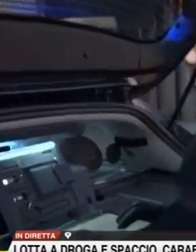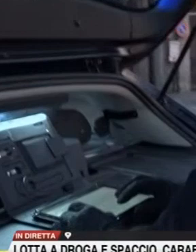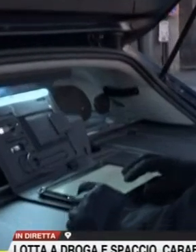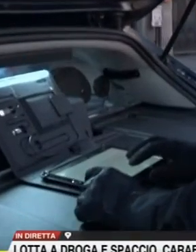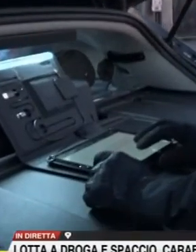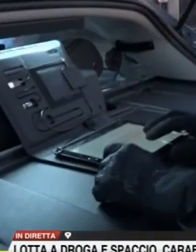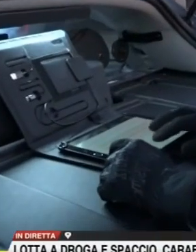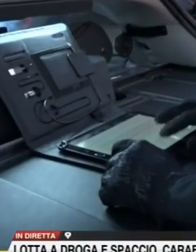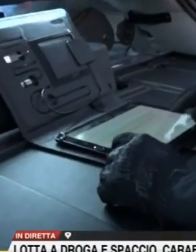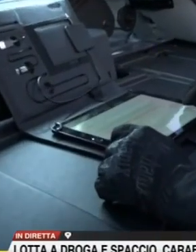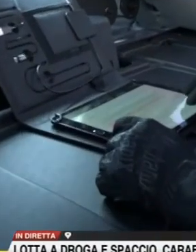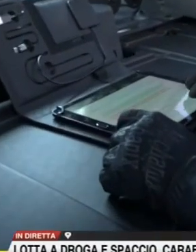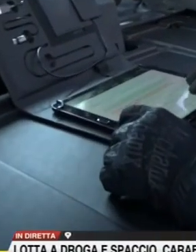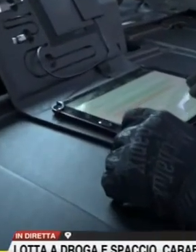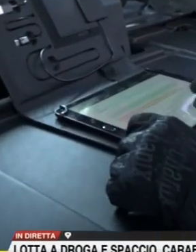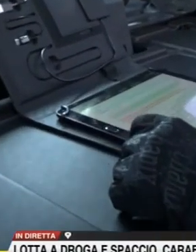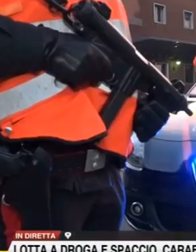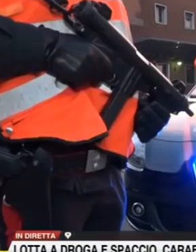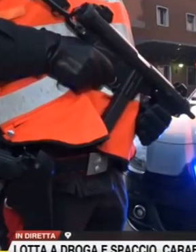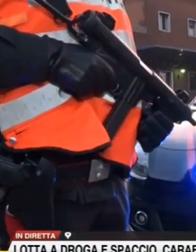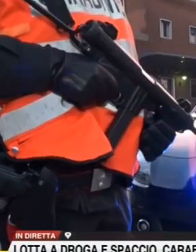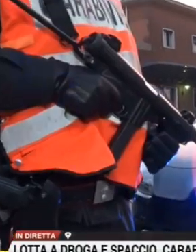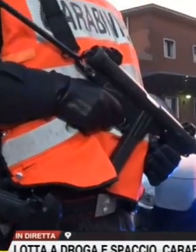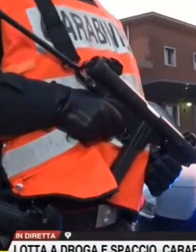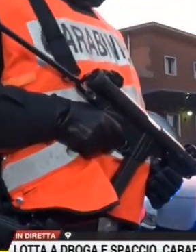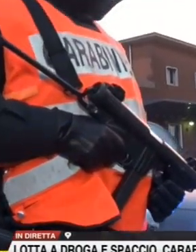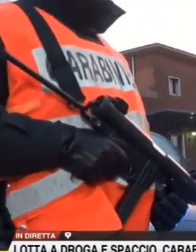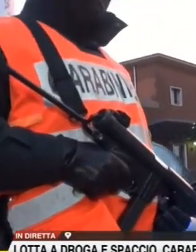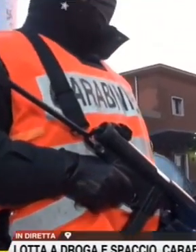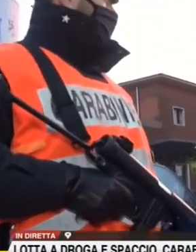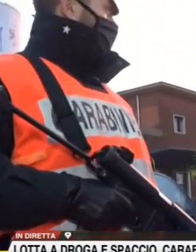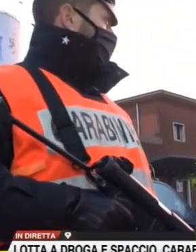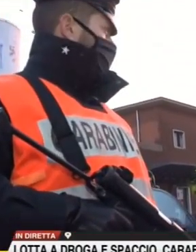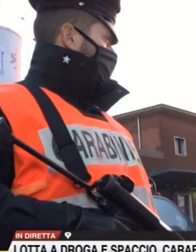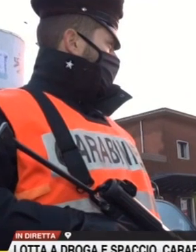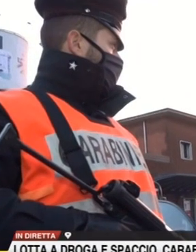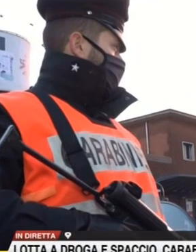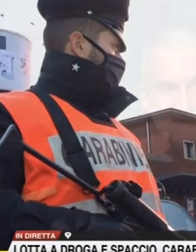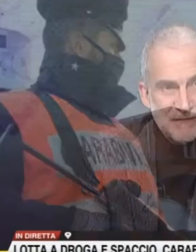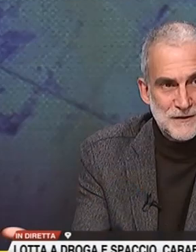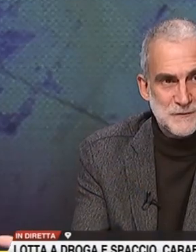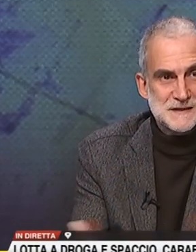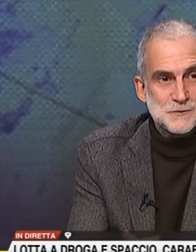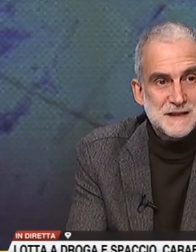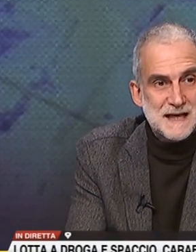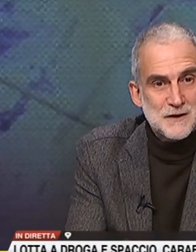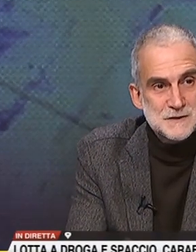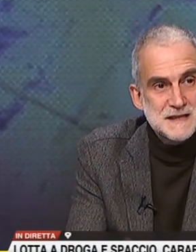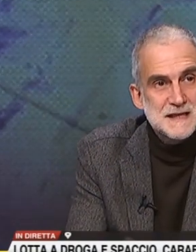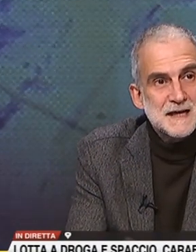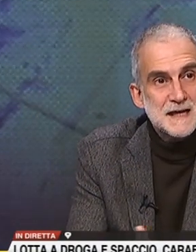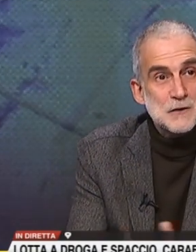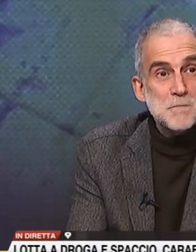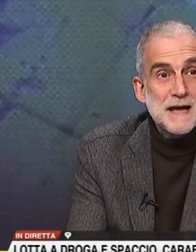sia compito, insomma, di chi ha, ecco, dei ruoli istituzionali, ma che ha anche delle funzioni educative, no, in questa società